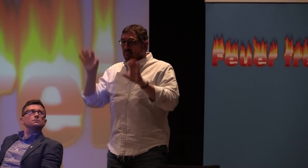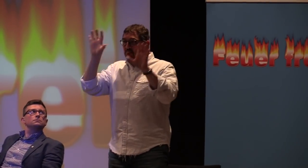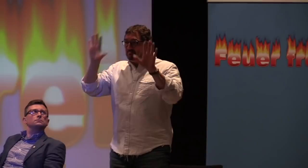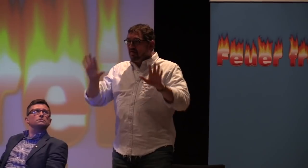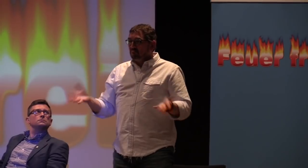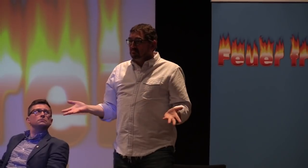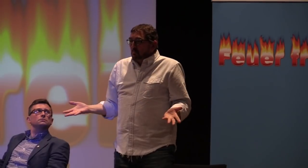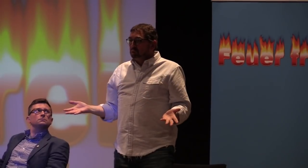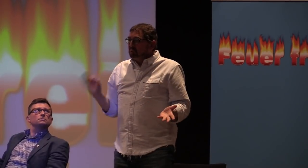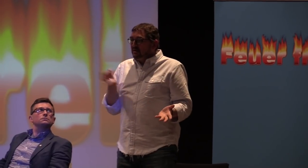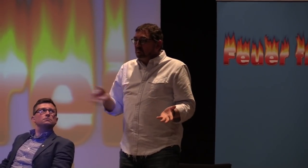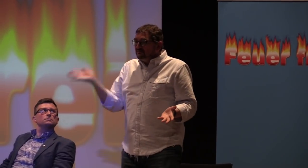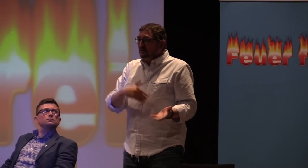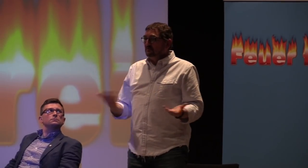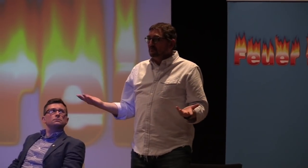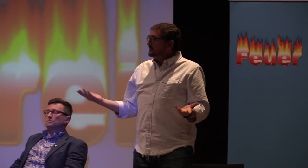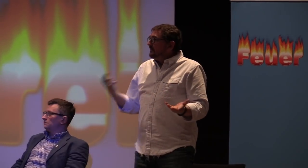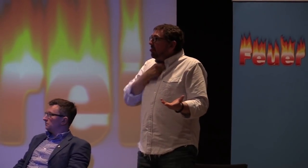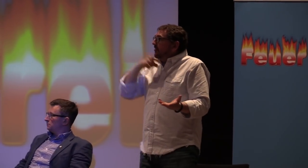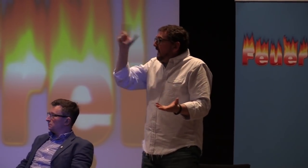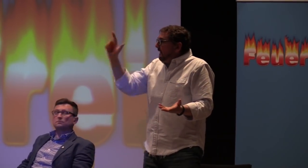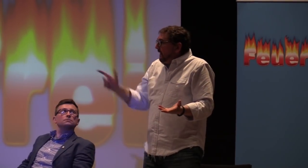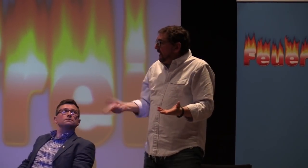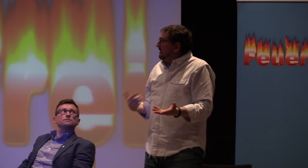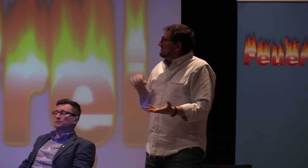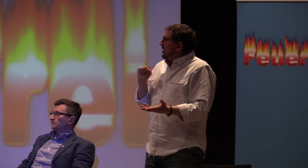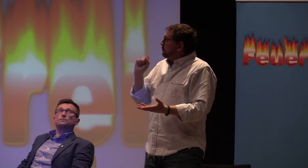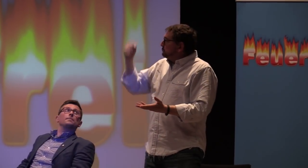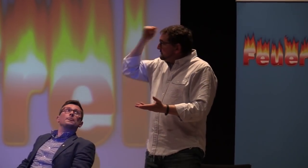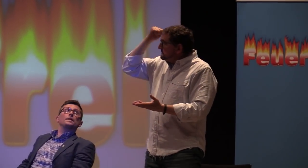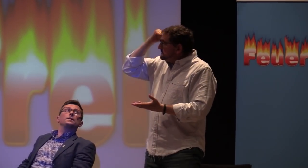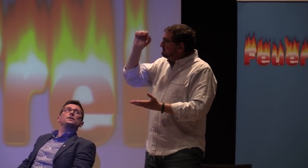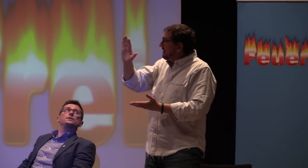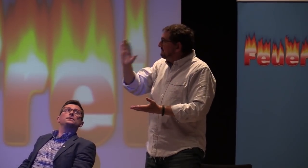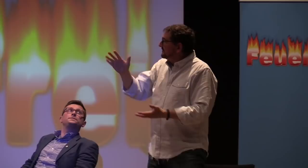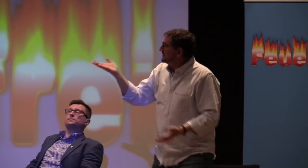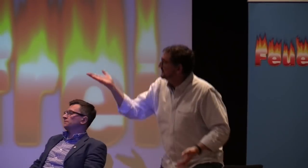Natürlich, also deswegen frage ich ja auch, lohnt es sich dann überhaupt, die Landesverbände zu erhalten, wenn es da eh keinen gibt?